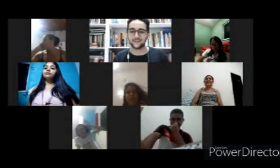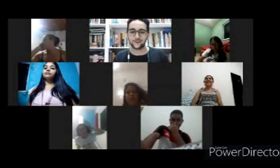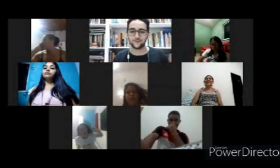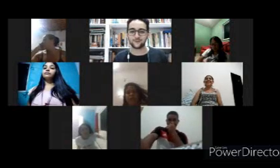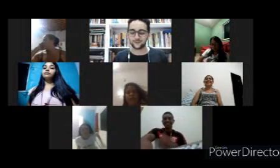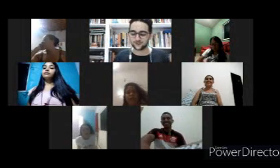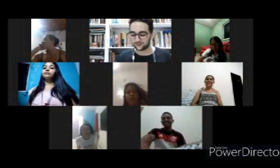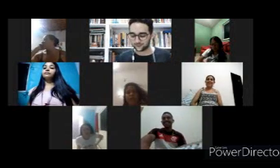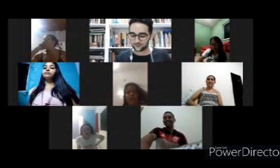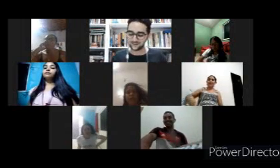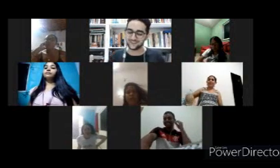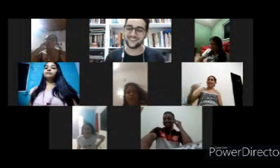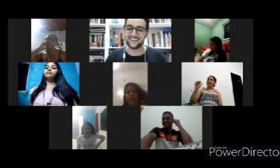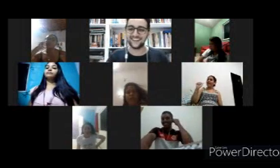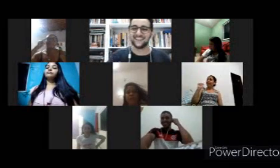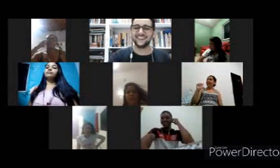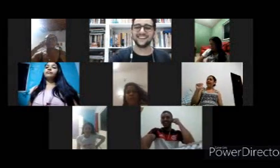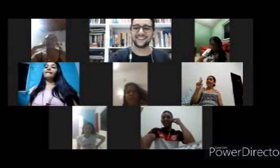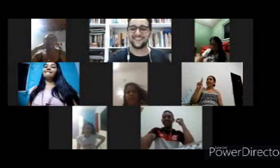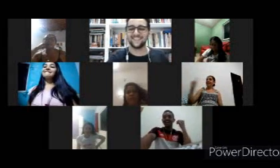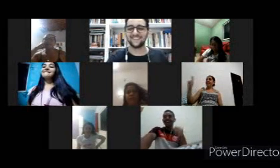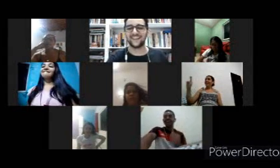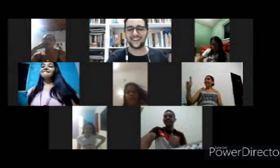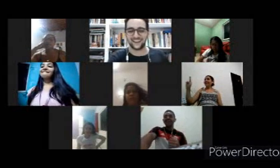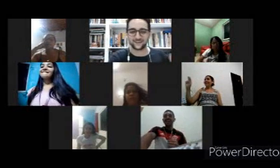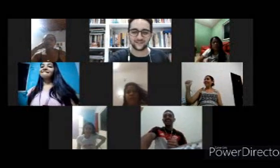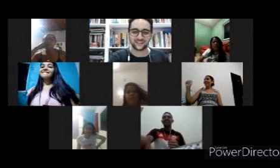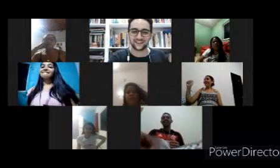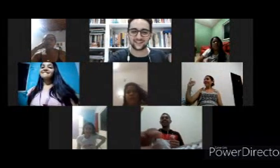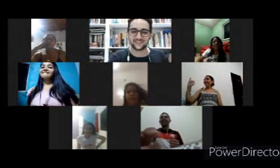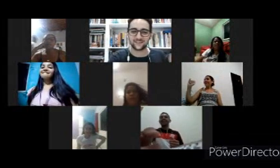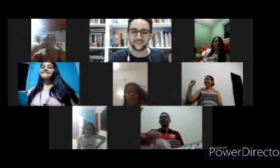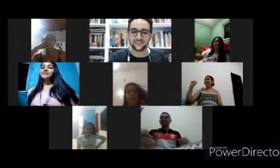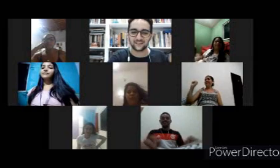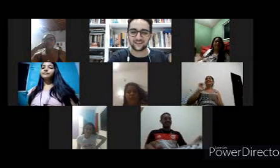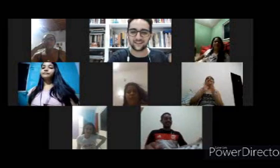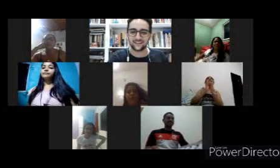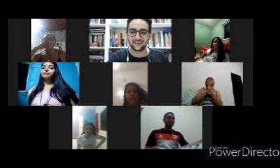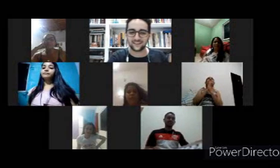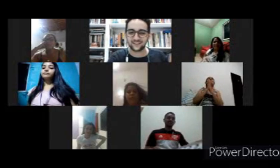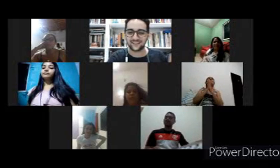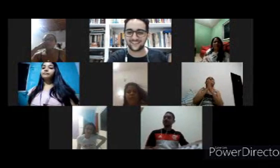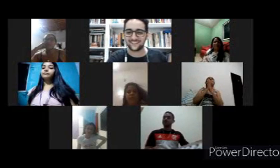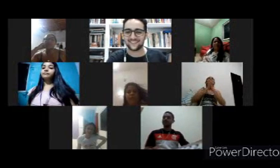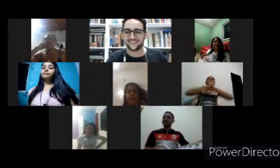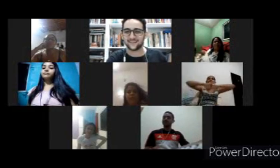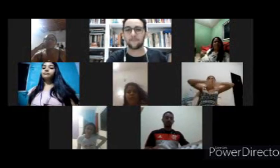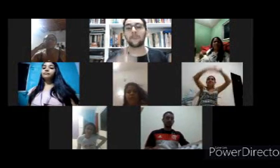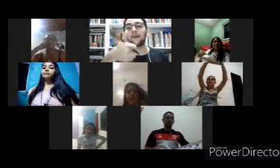ser o último de toda forma. Então, vai lá, é a tua vez, Alisson. Mas eu posso só continuar, né? Faltou fruta,